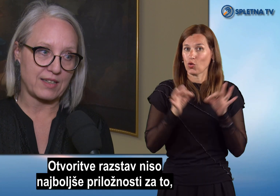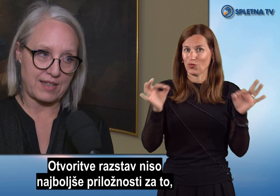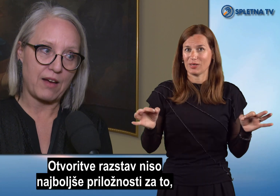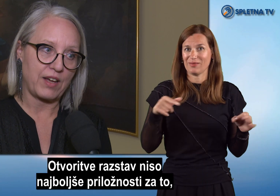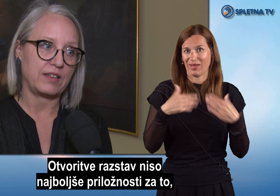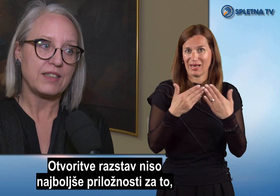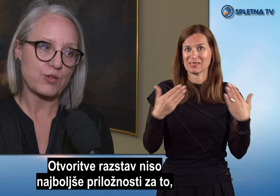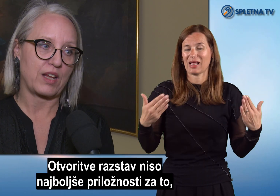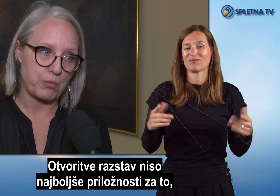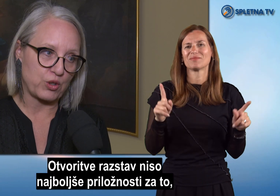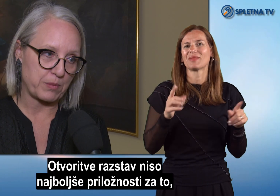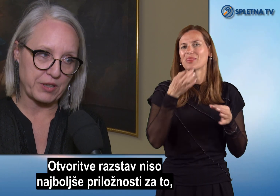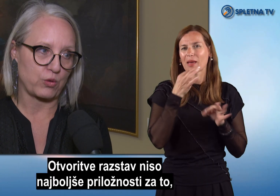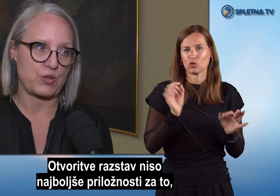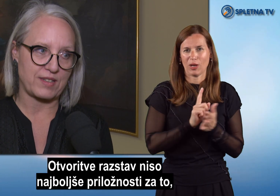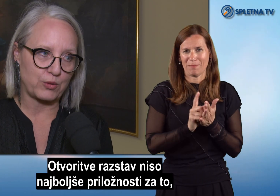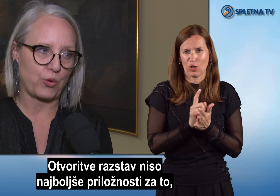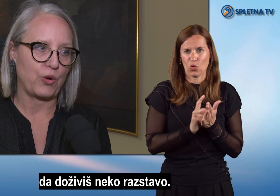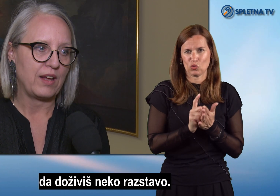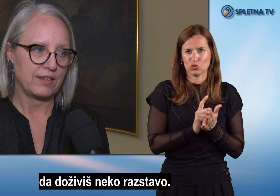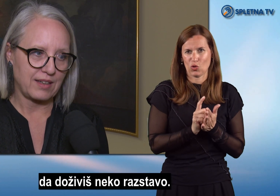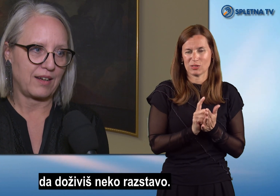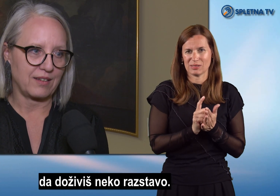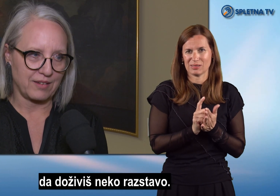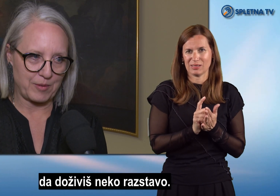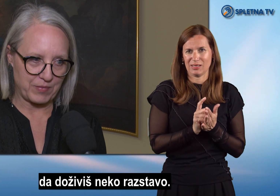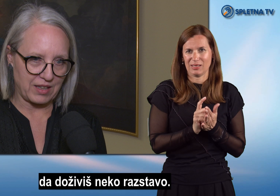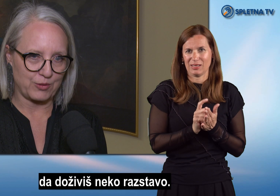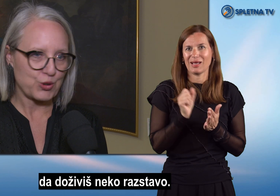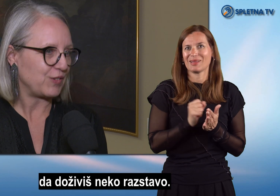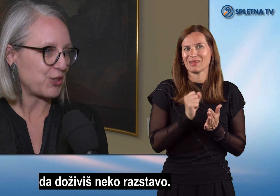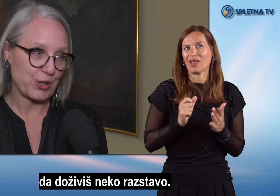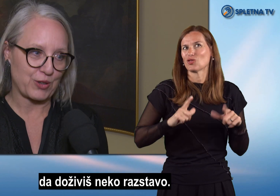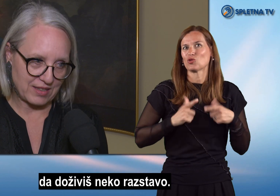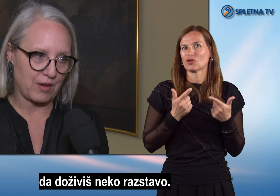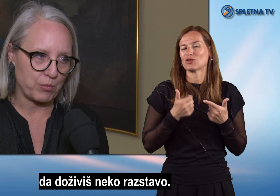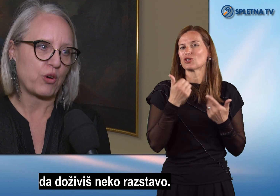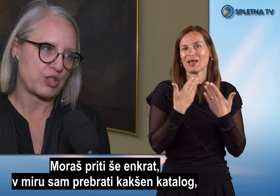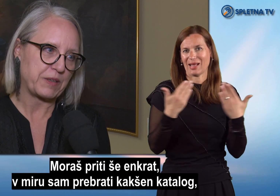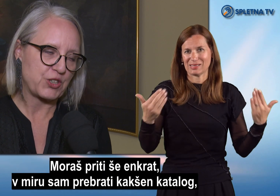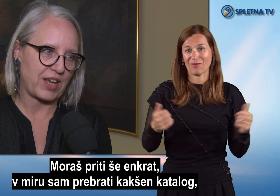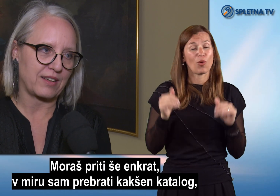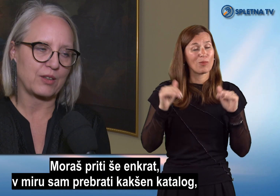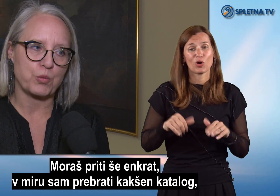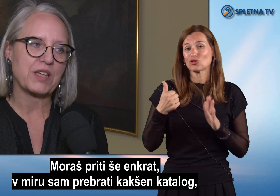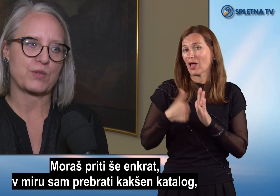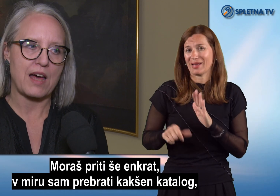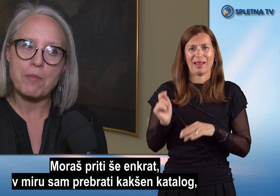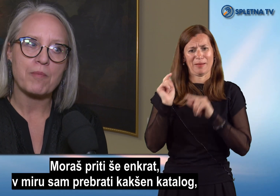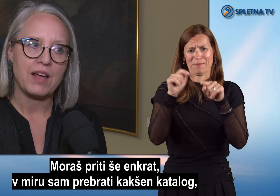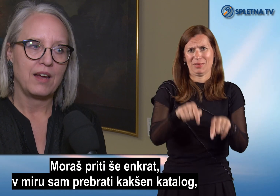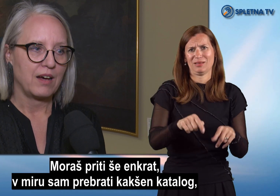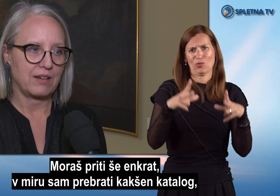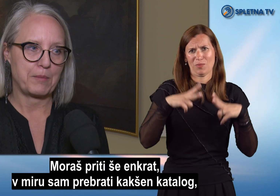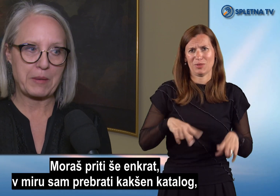Otvoritve razstave niso najboljša priložnost za to, da doživiš neko razstavo. Moraš priti še enkrat v miru